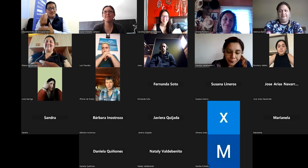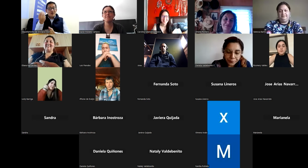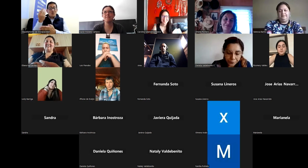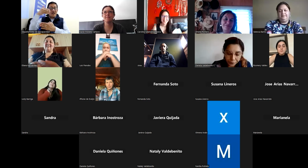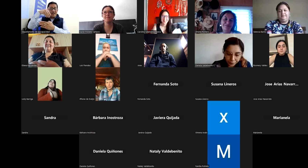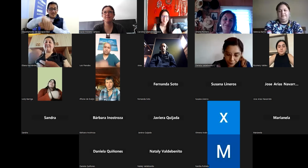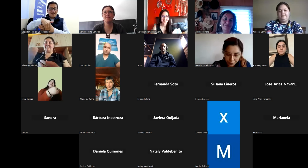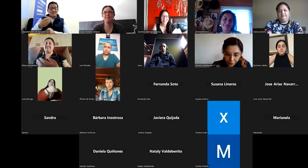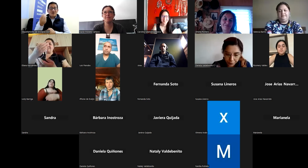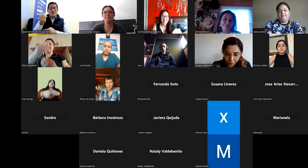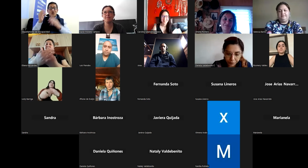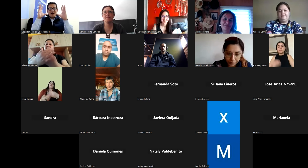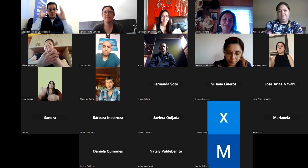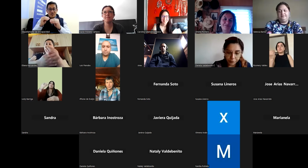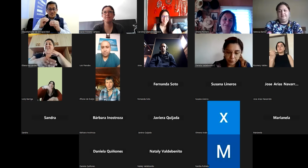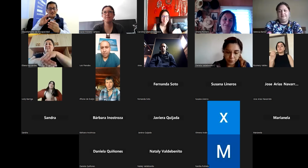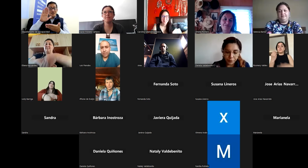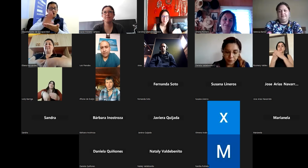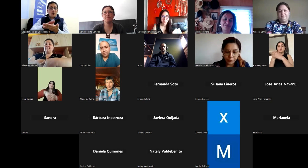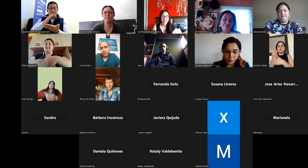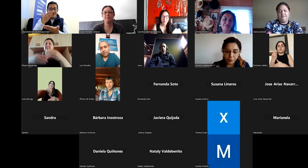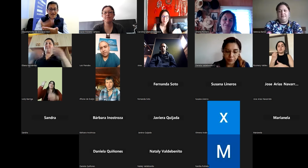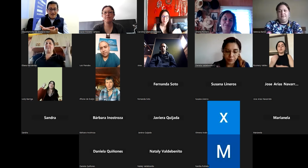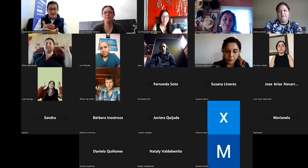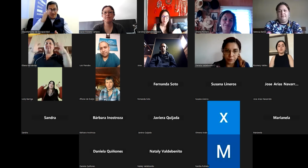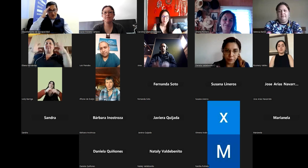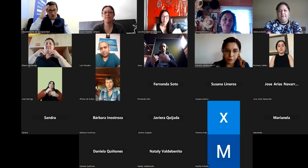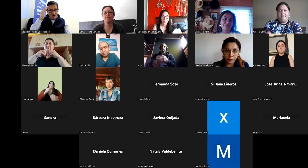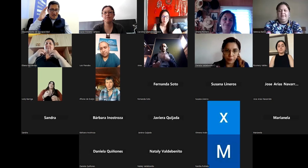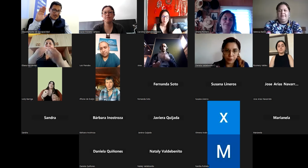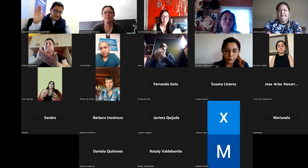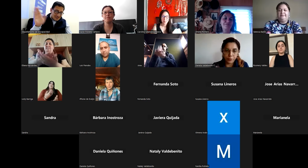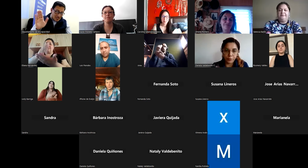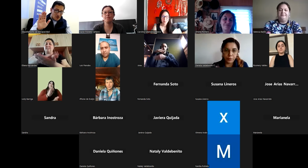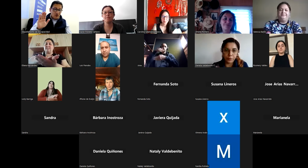buenas tardes buenas noches ¿cómo estás? hola chao